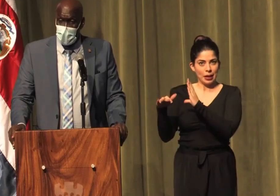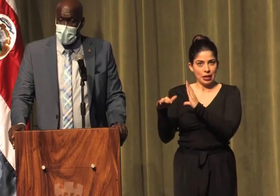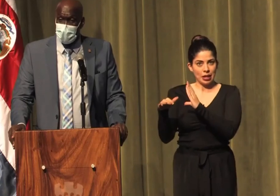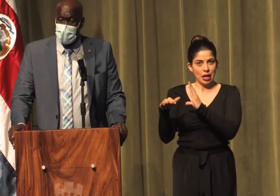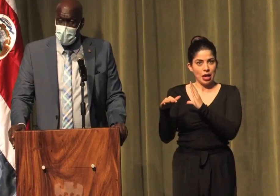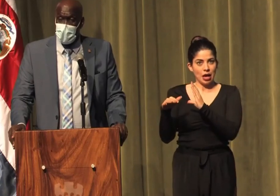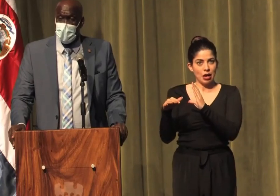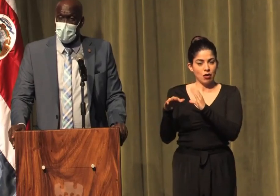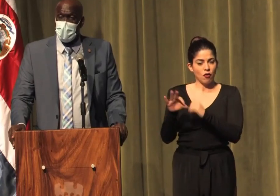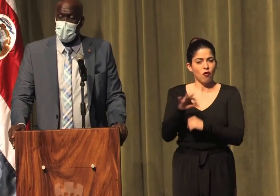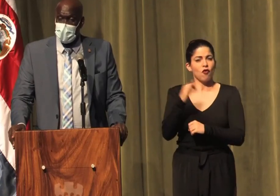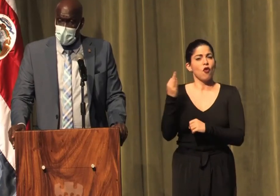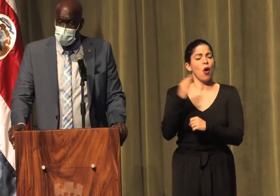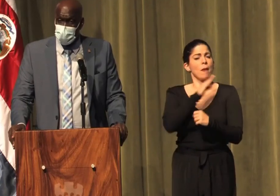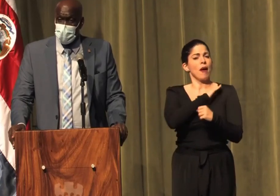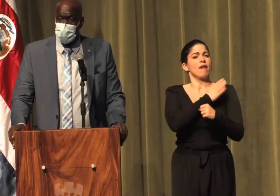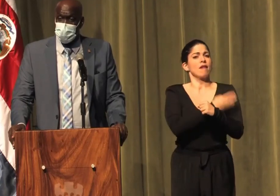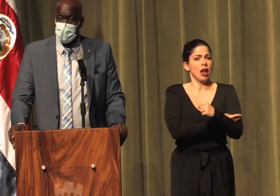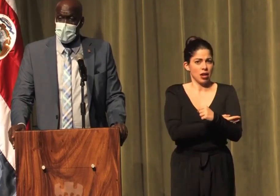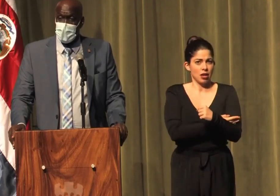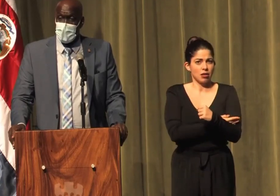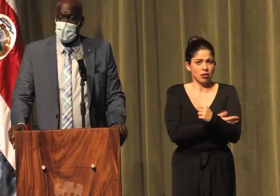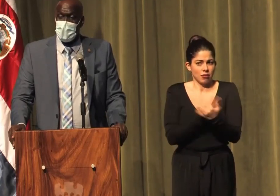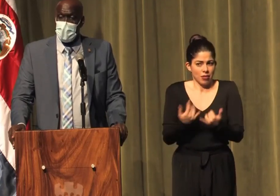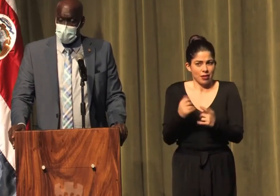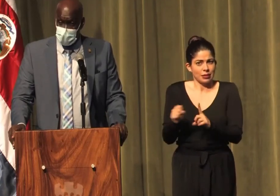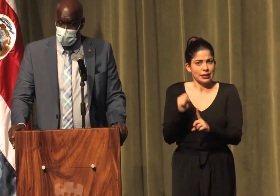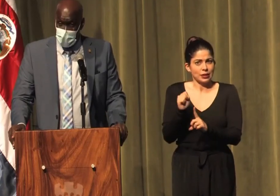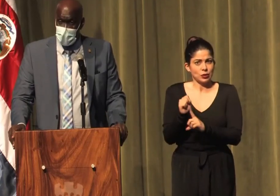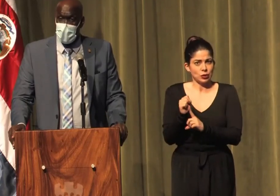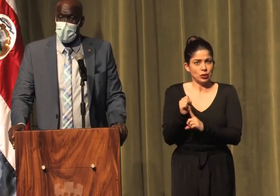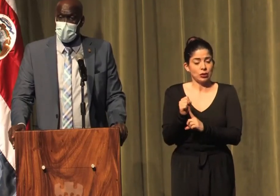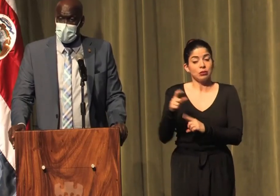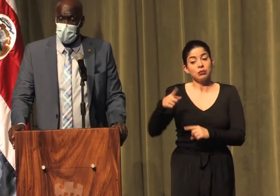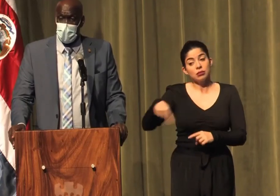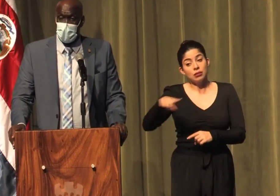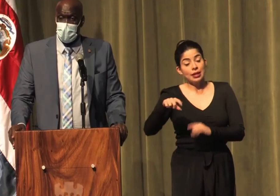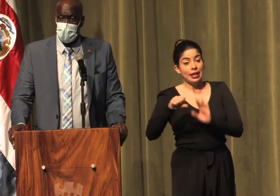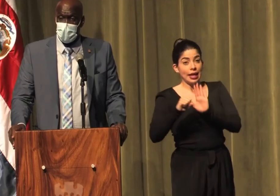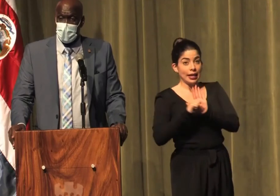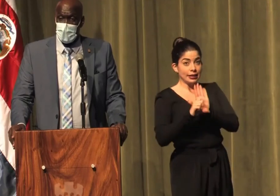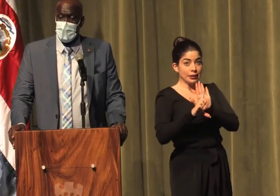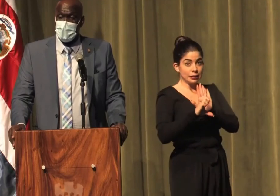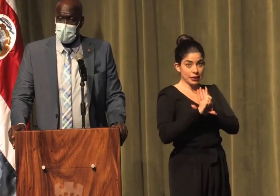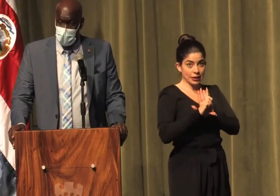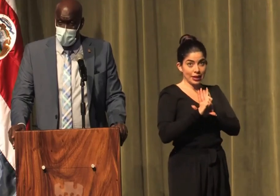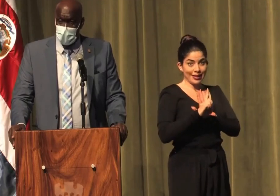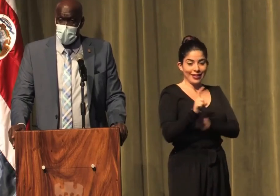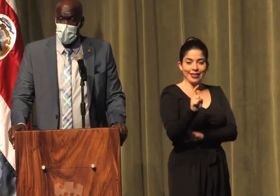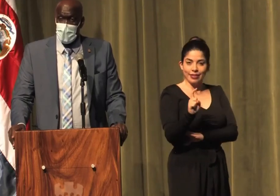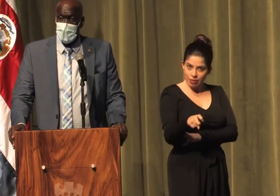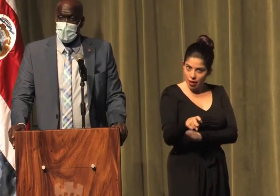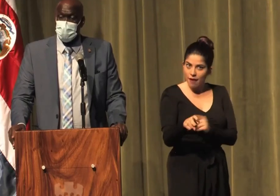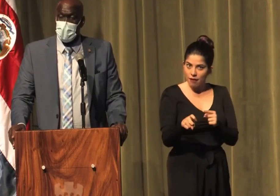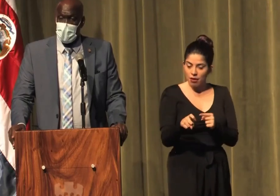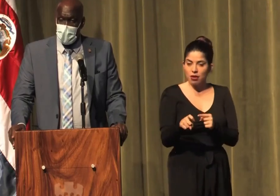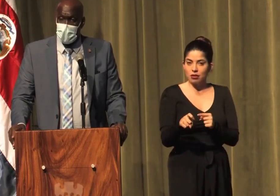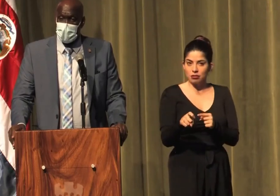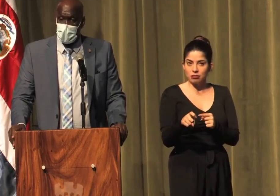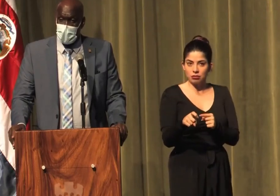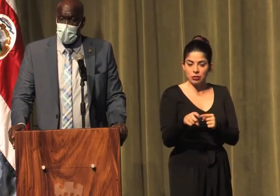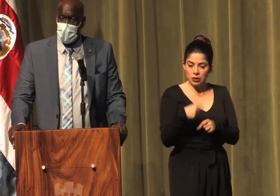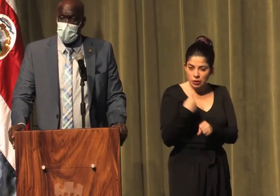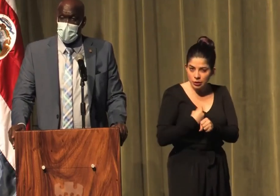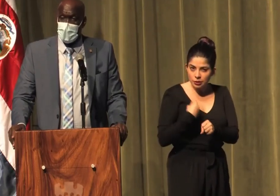con la valentía del caso, y la Asamblea Legislativa debe sacar